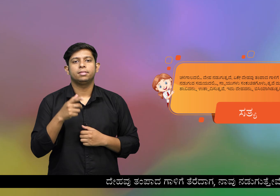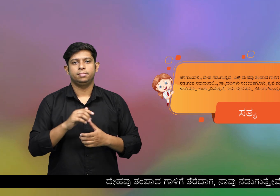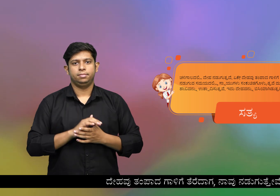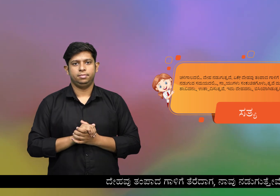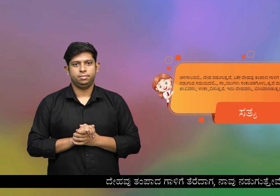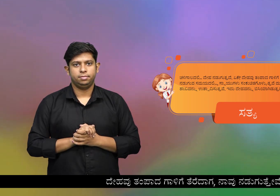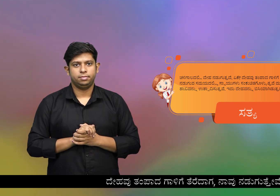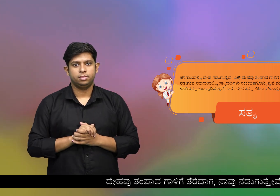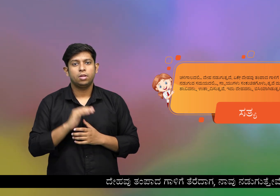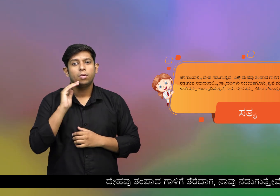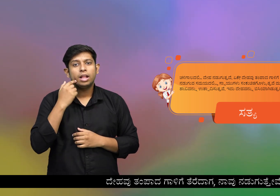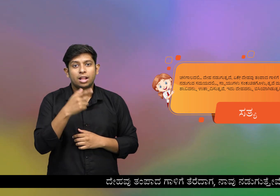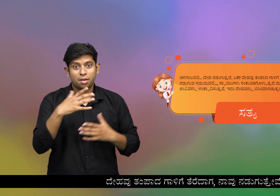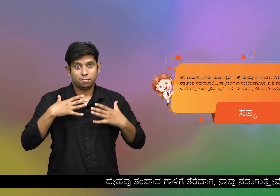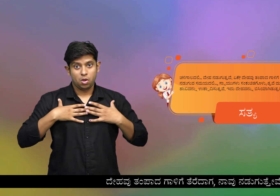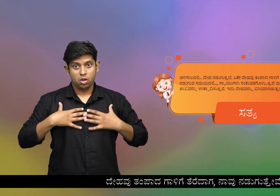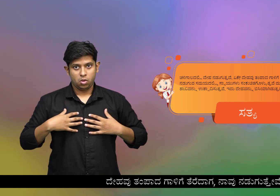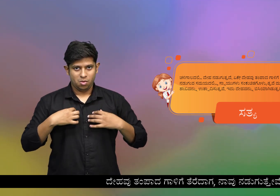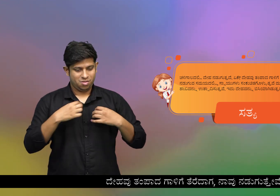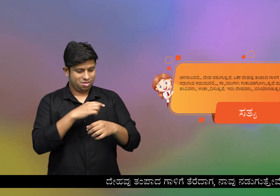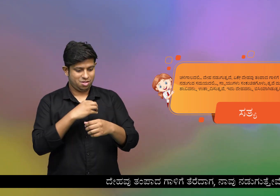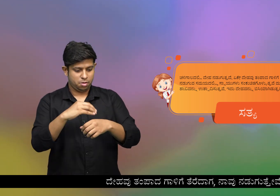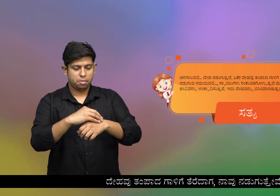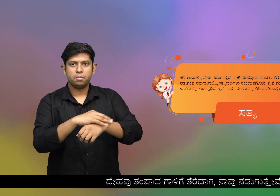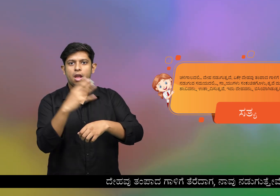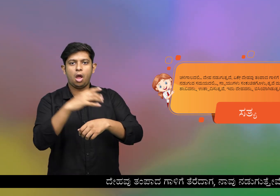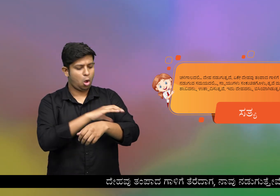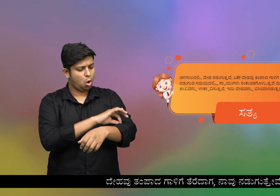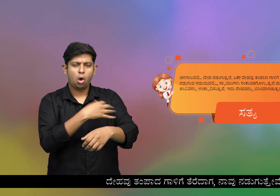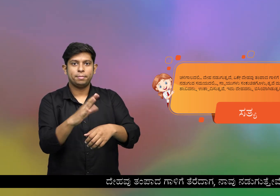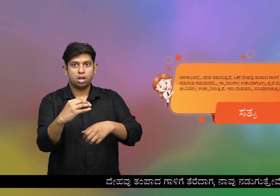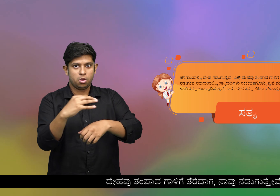ದೇಹವು ತಂಪಾದ ಗಾಳಿಗೆ ತೆರೆದಾಗ ನಾವು ನಡುಗುತ್ತೇವೆ.